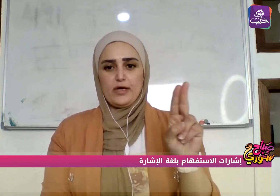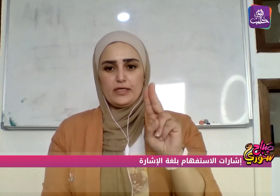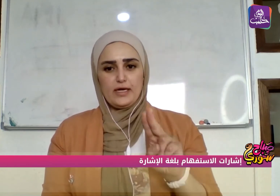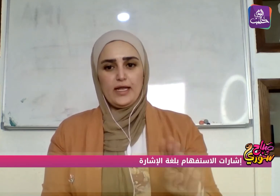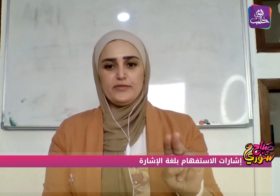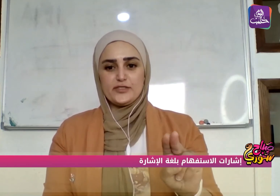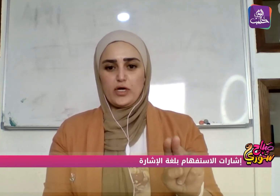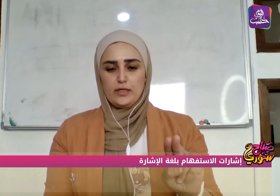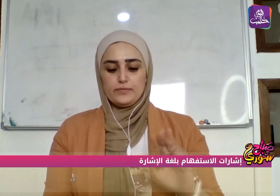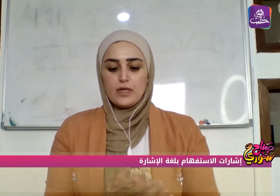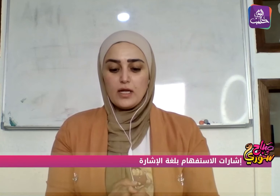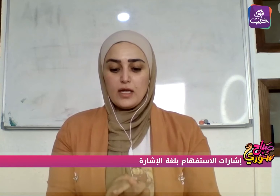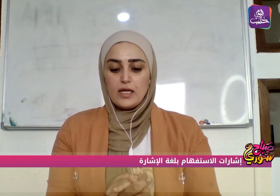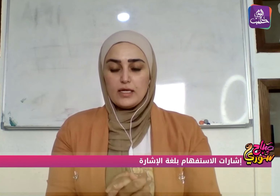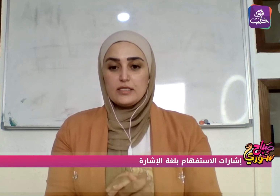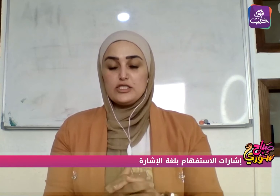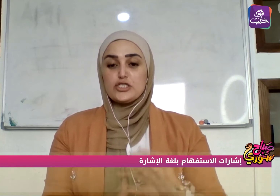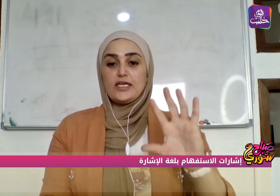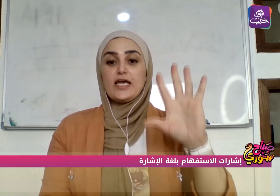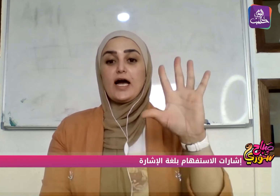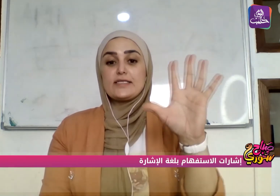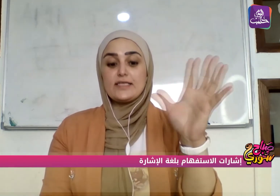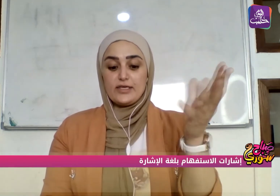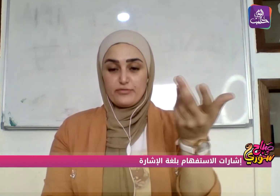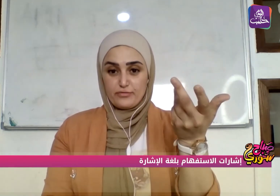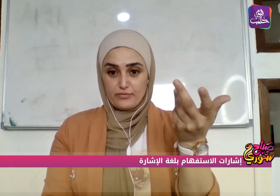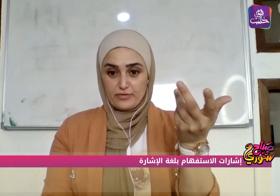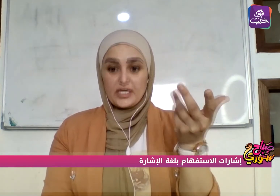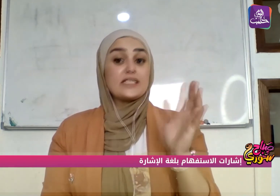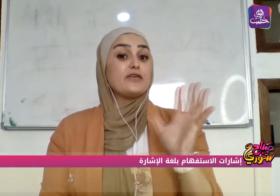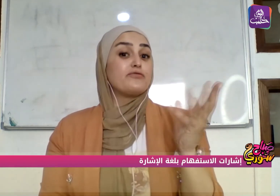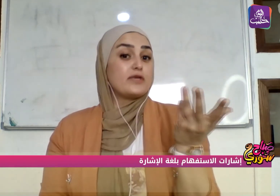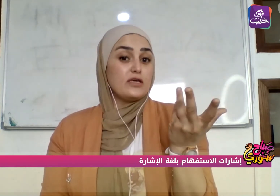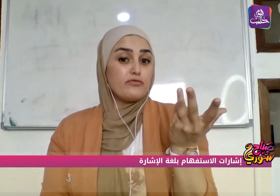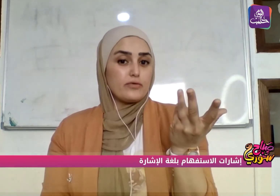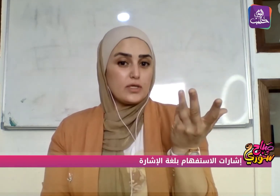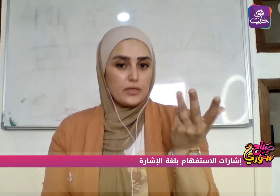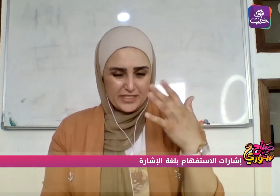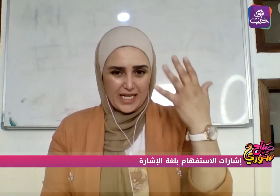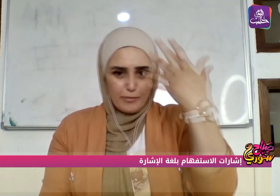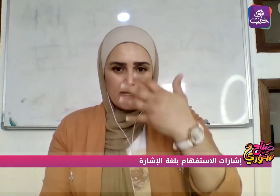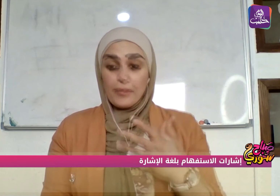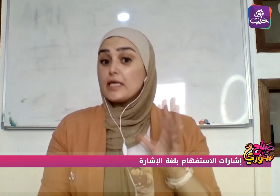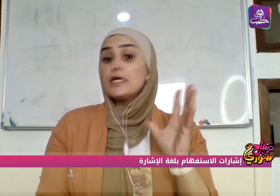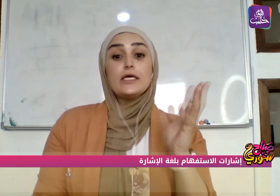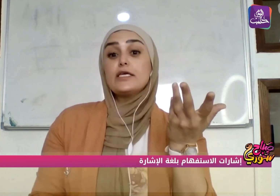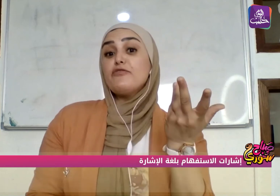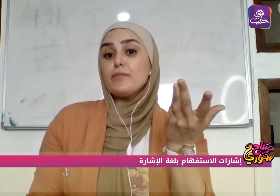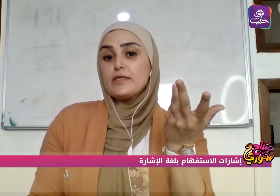بإصبعين، علامة السؤال. نيجي نحكيها كيف، إشارة كيف، كيف بنستخدمها دائما، كيف عملت